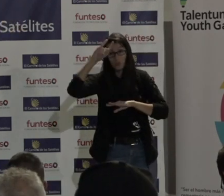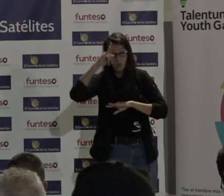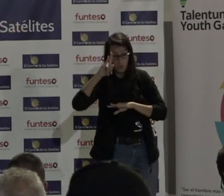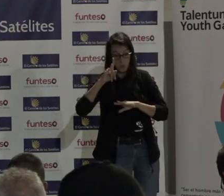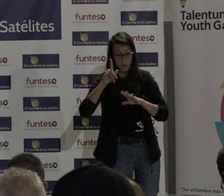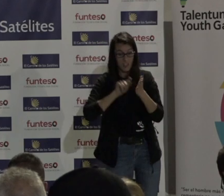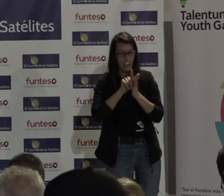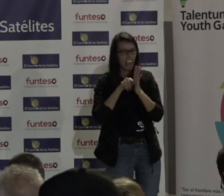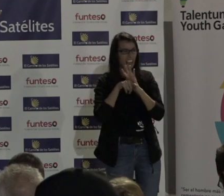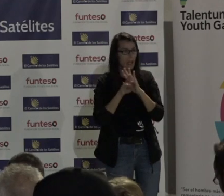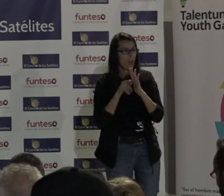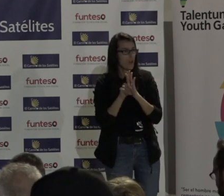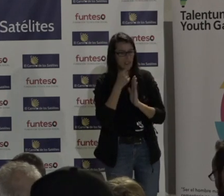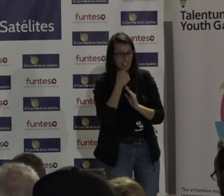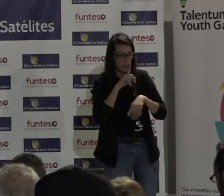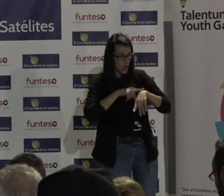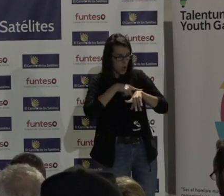dicen que estaba el Ara Solis.